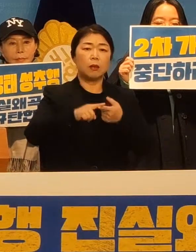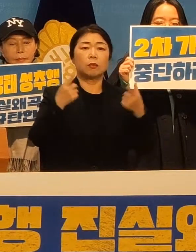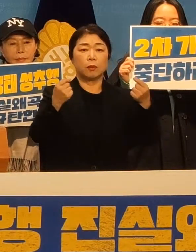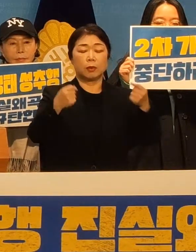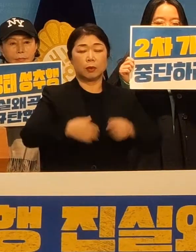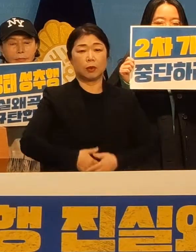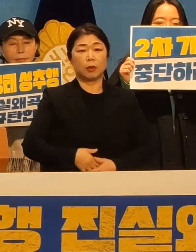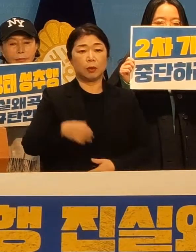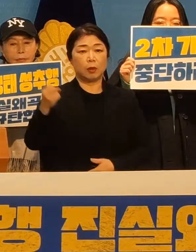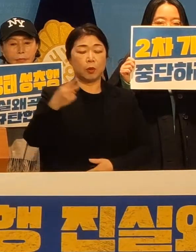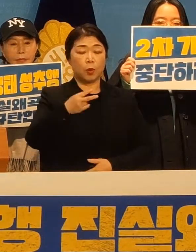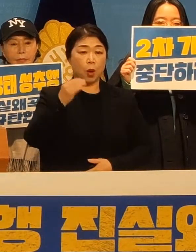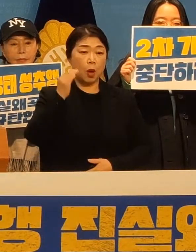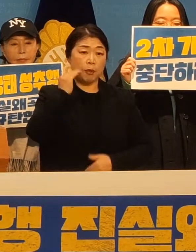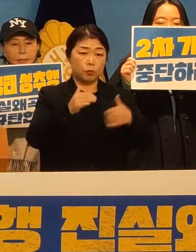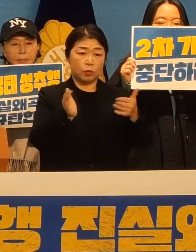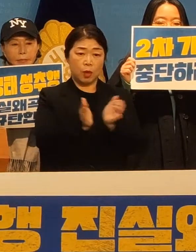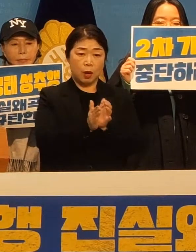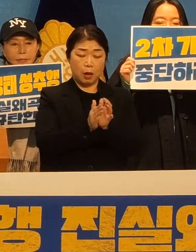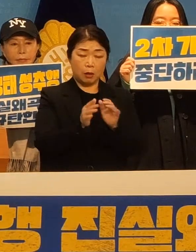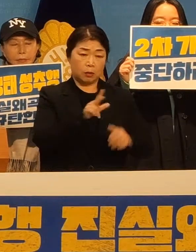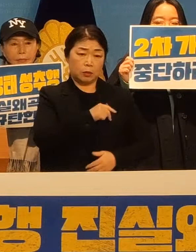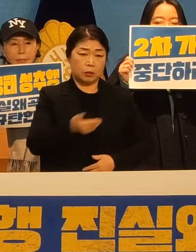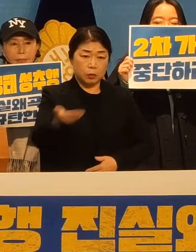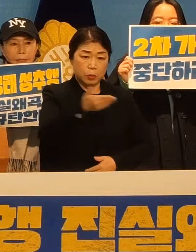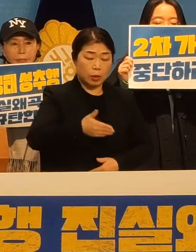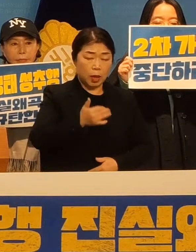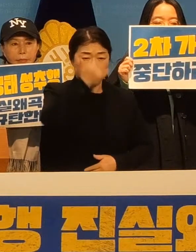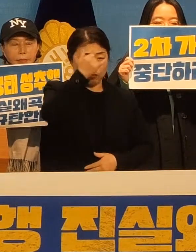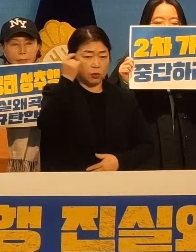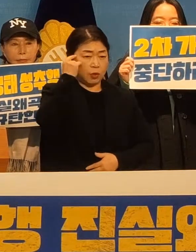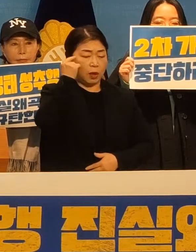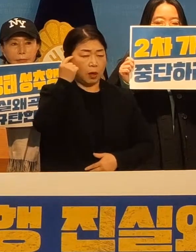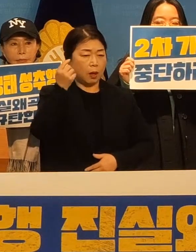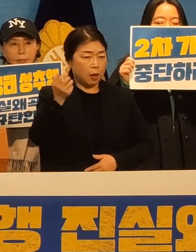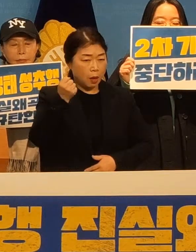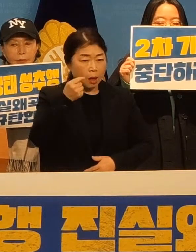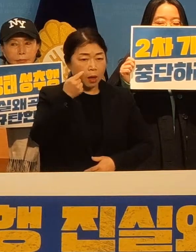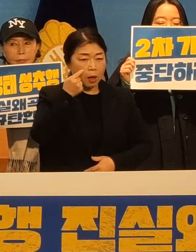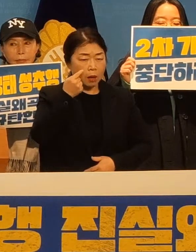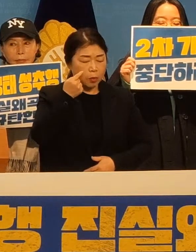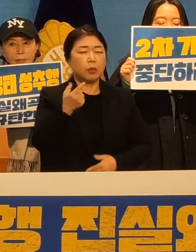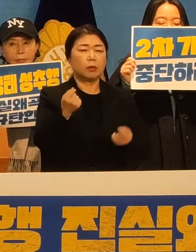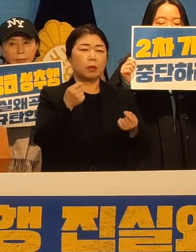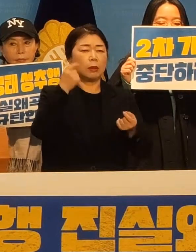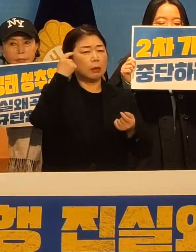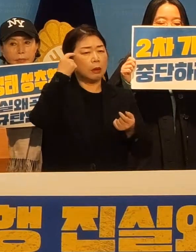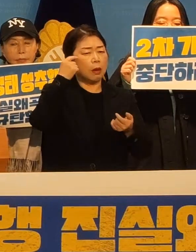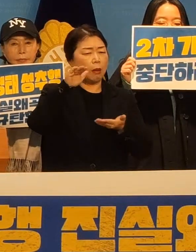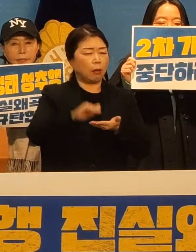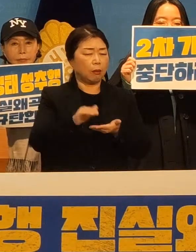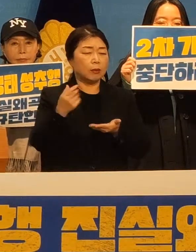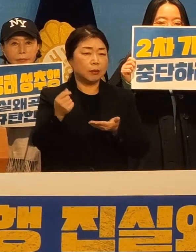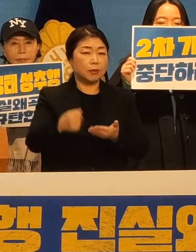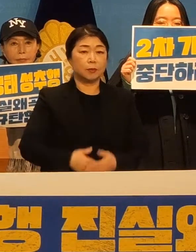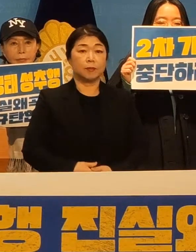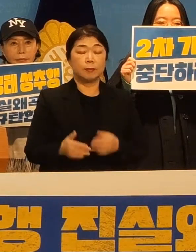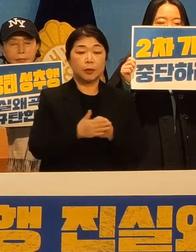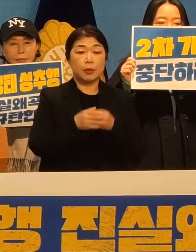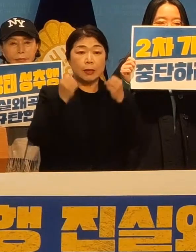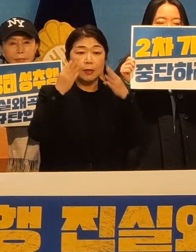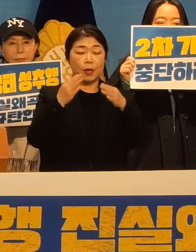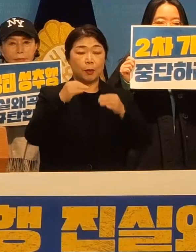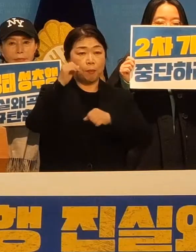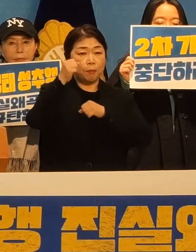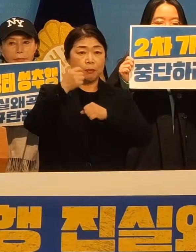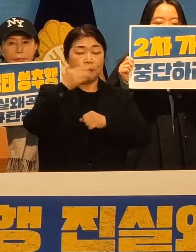윤리의식 붕괴의 시그널을 볼 수밖에 없다. 이에 우리 새미래민주당 여성위원회는